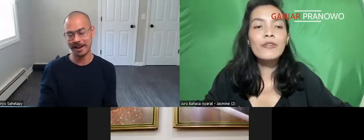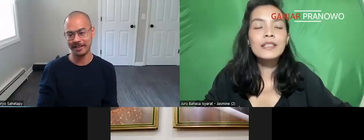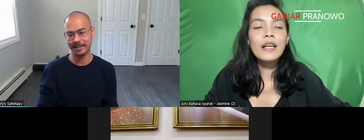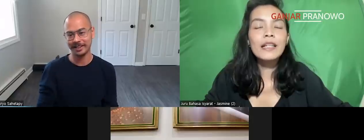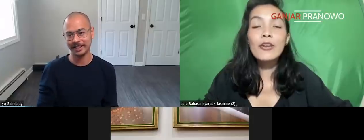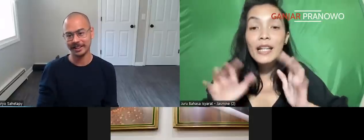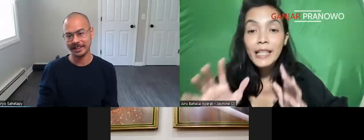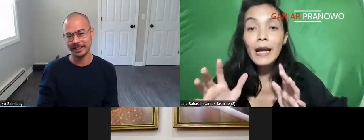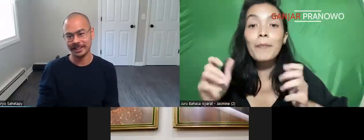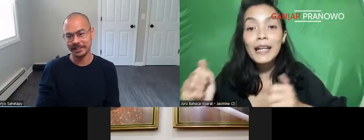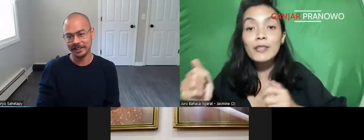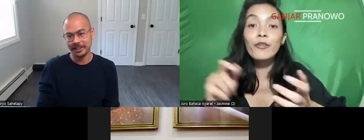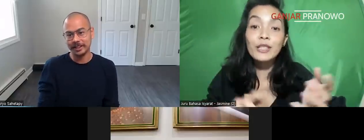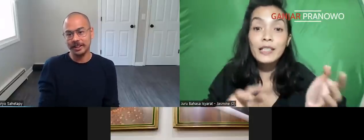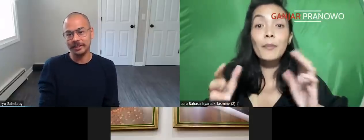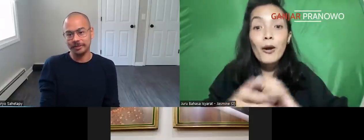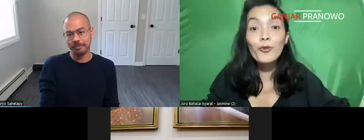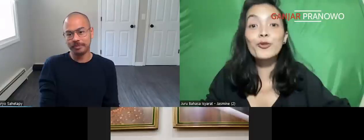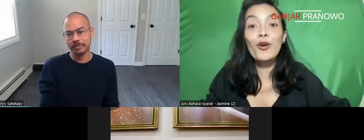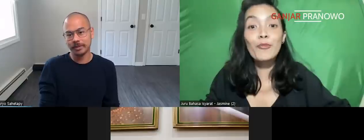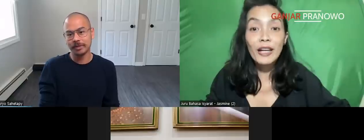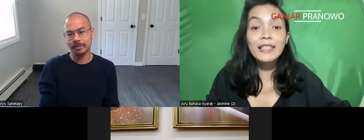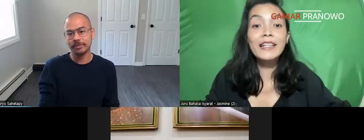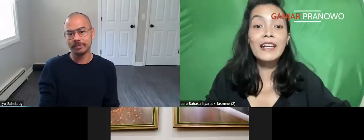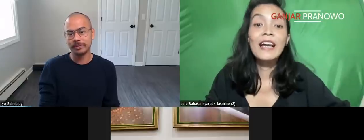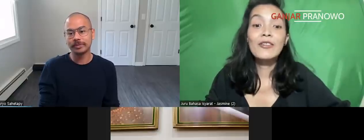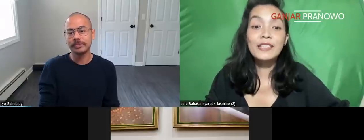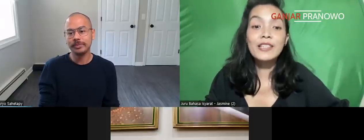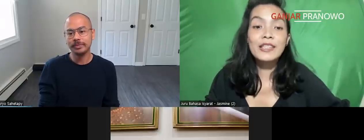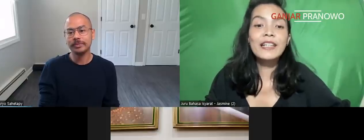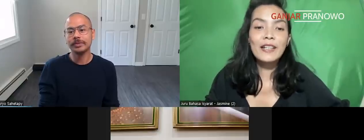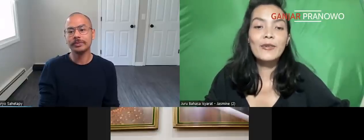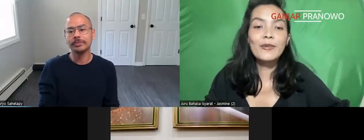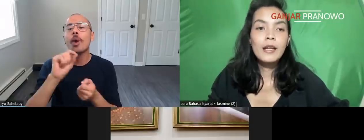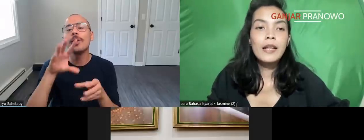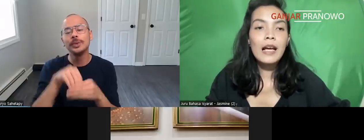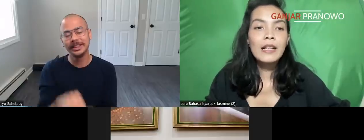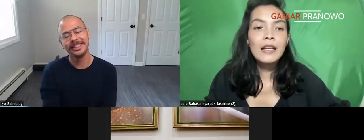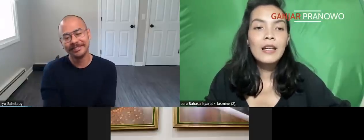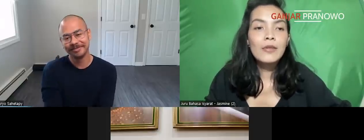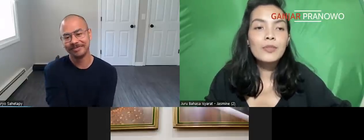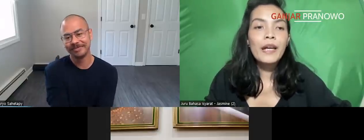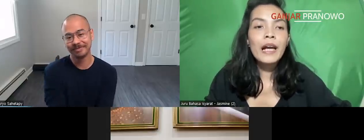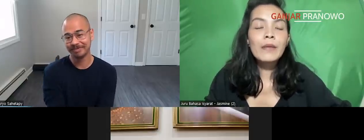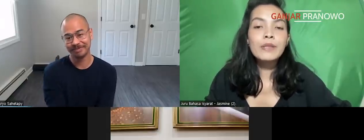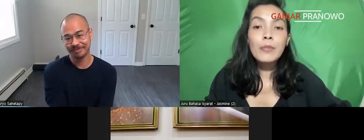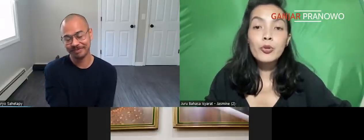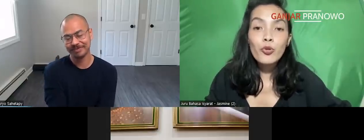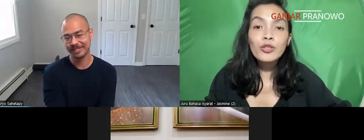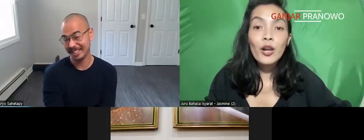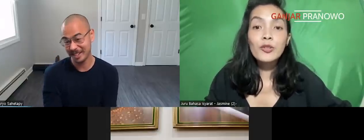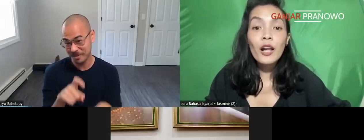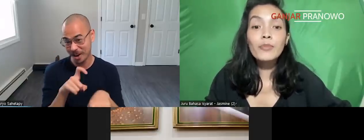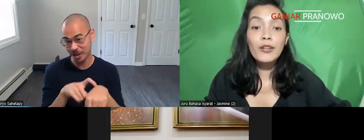di di Indonesia mana sih universitas yang mau untuk kolaborasi dengan rochester nah supaya bisa